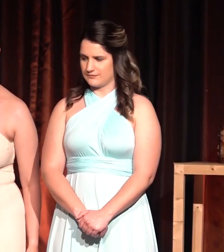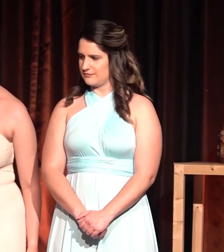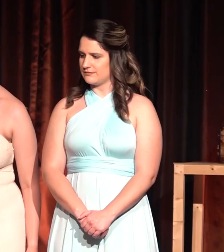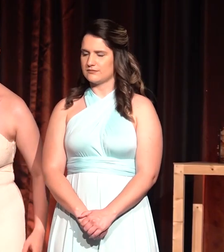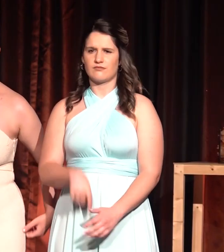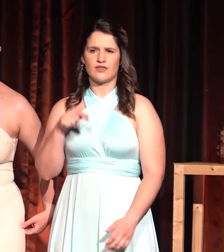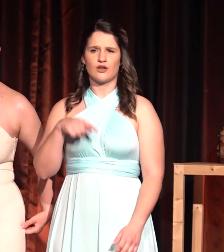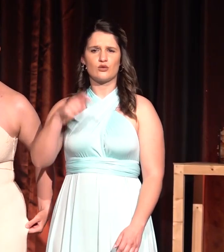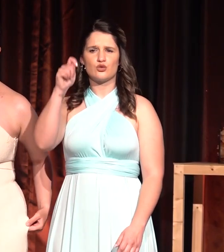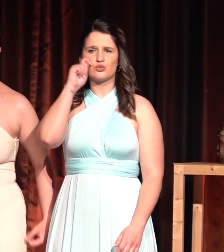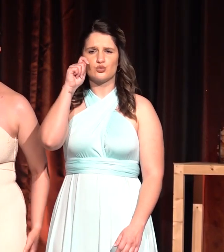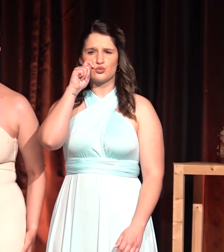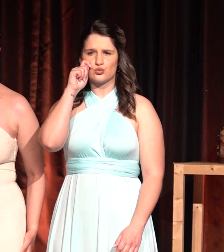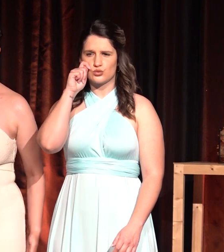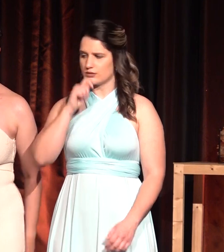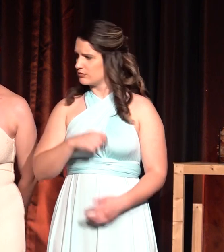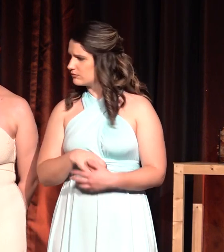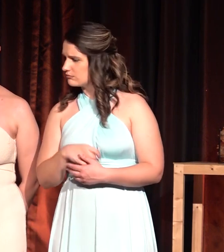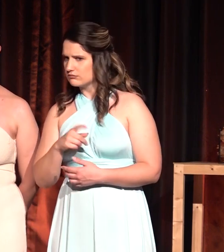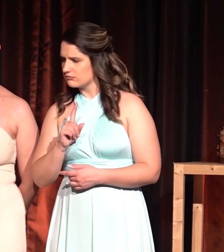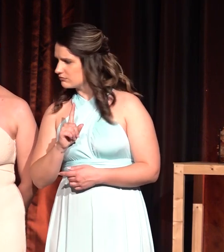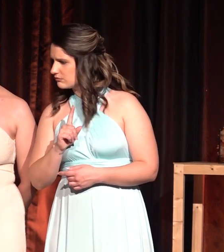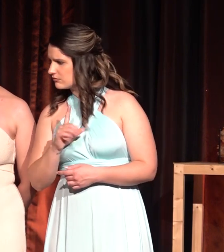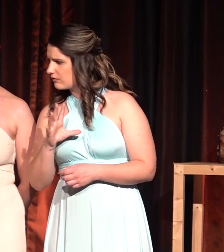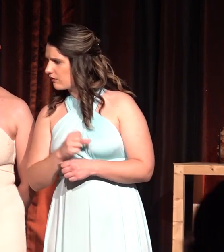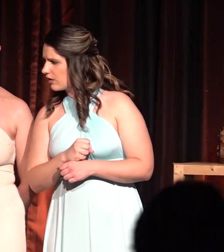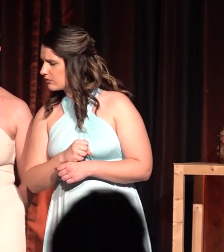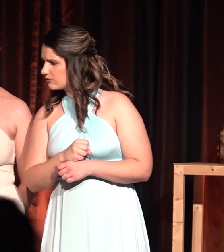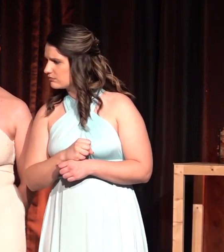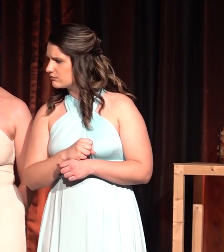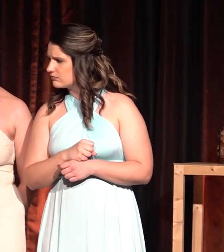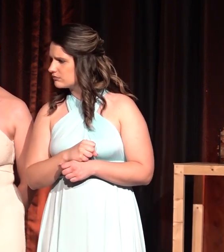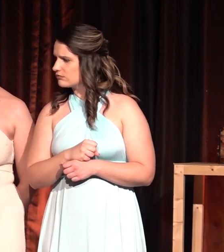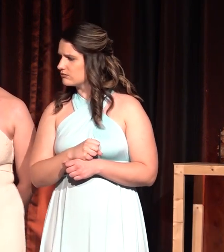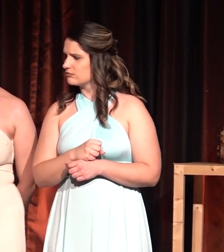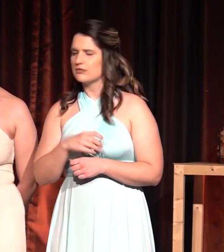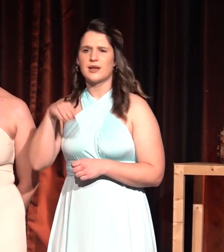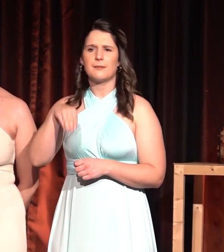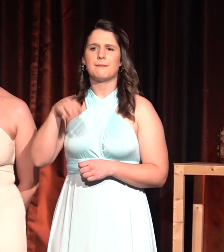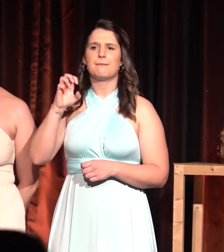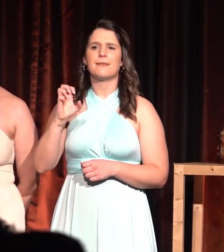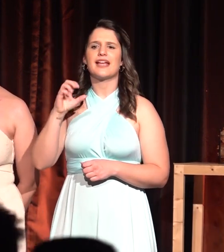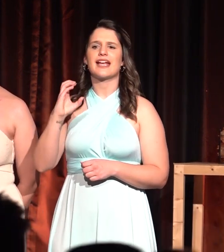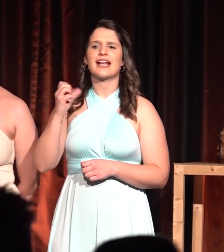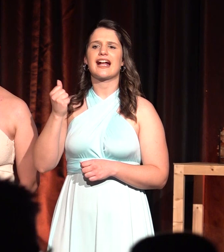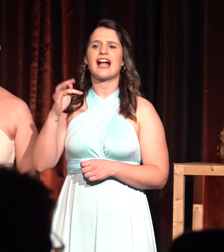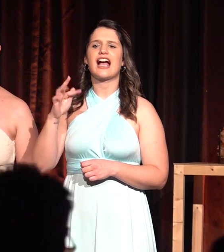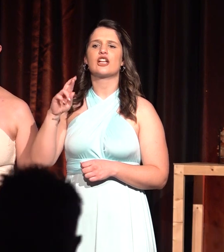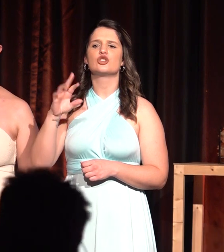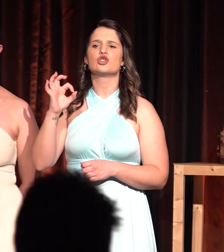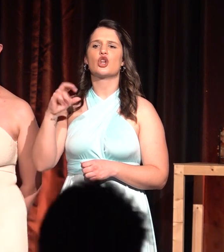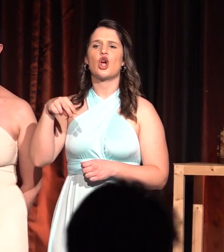Cicle formatiu de grau superior de mecatrònica industrial. Tutor Jorge Herrero, amb l'alumnat de Raimon